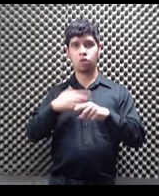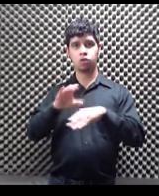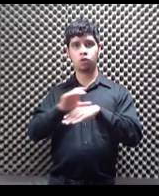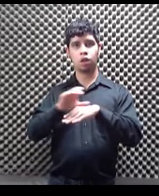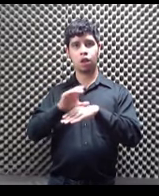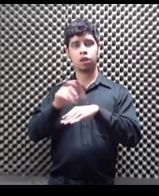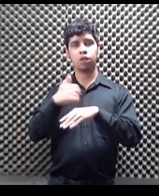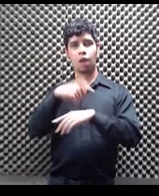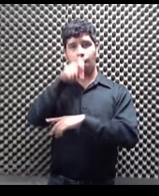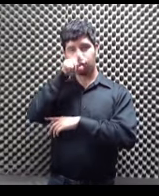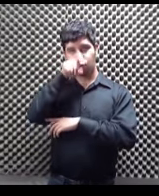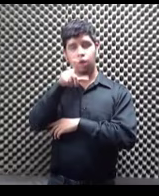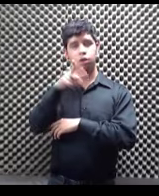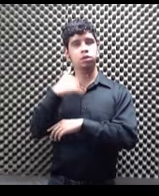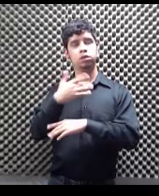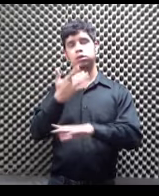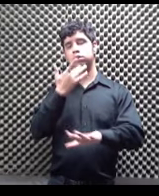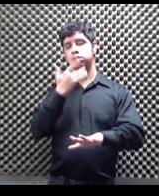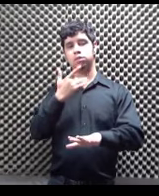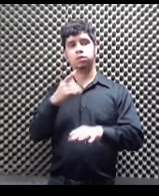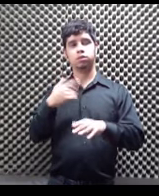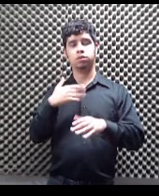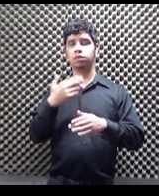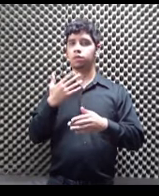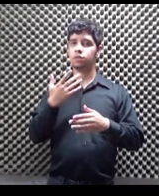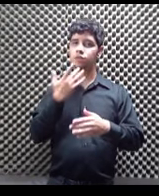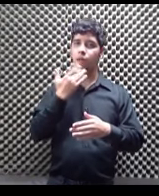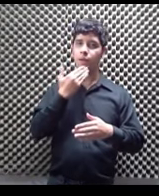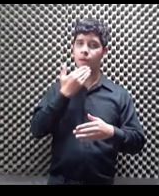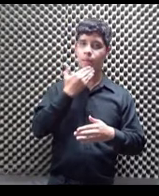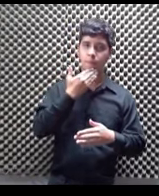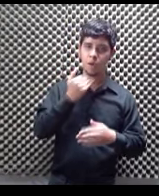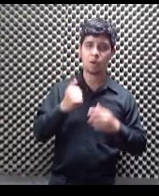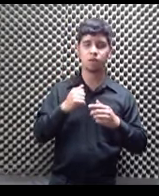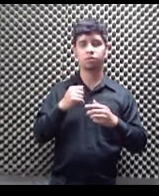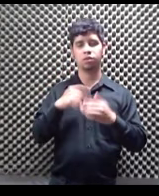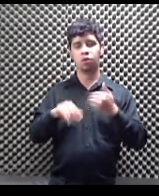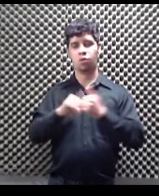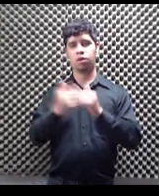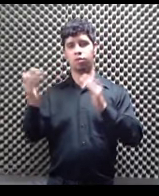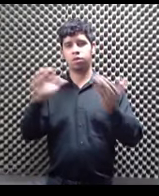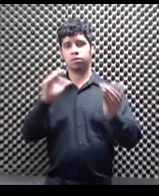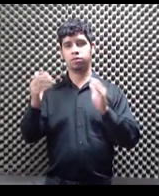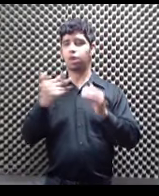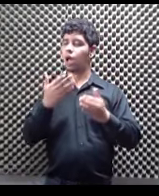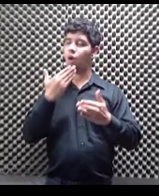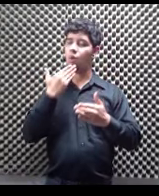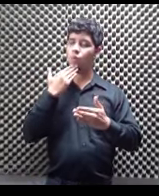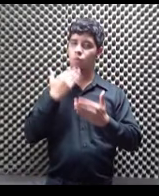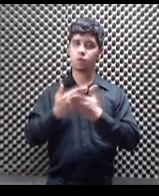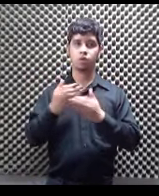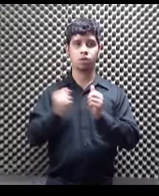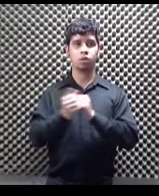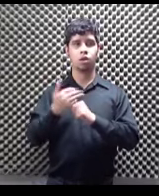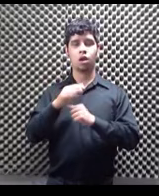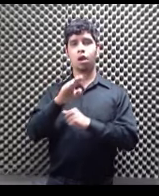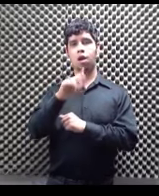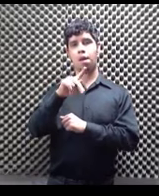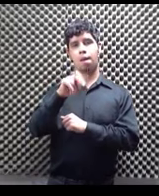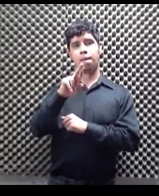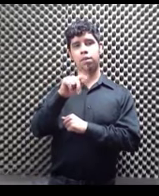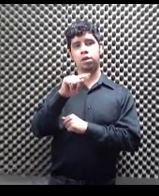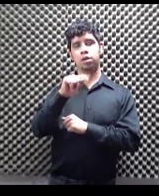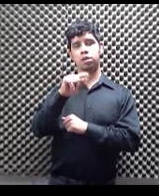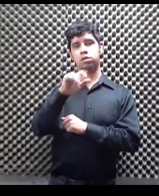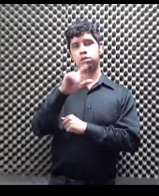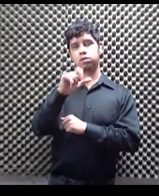estaba riquísimo. Sabía mejor de lo que estoy diciendo, por favor, créanme. Richard, estaba riquísimo, que era con pretzel y chocolate blanco